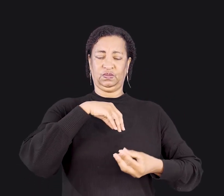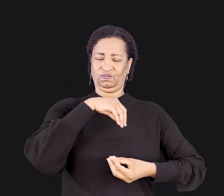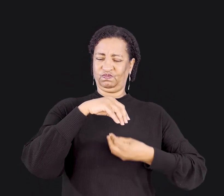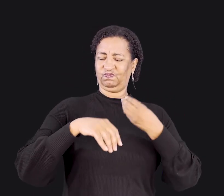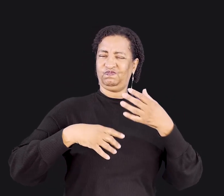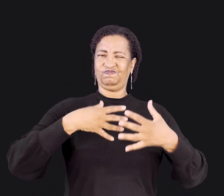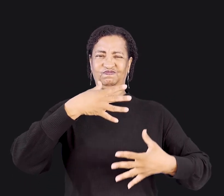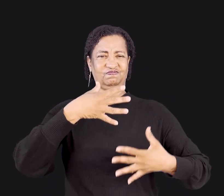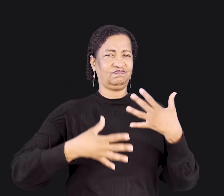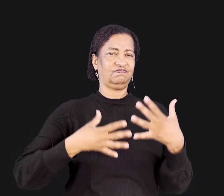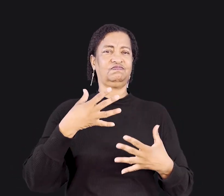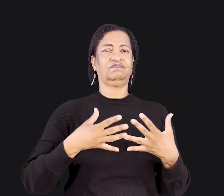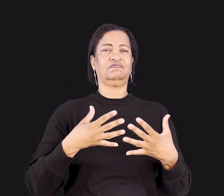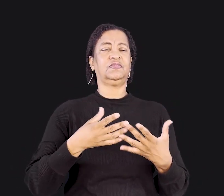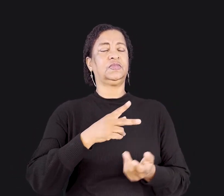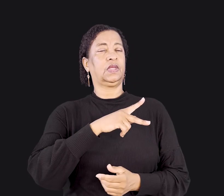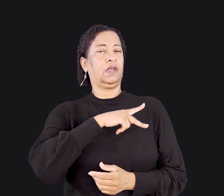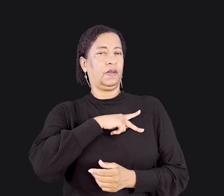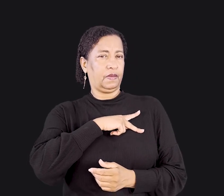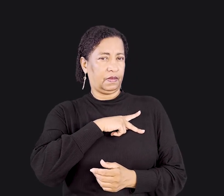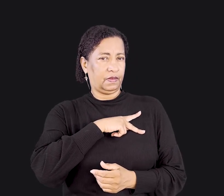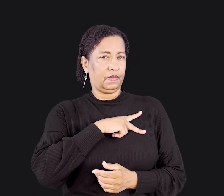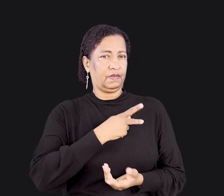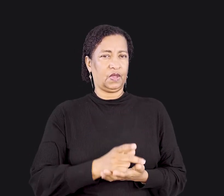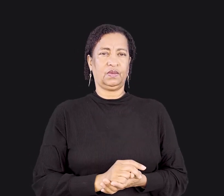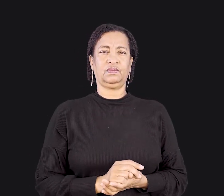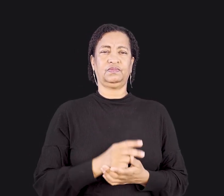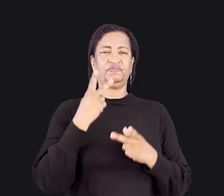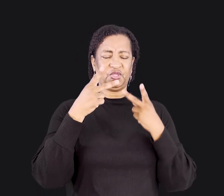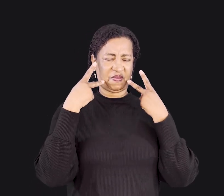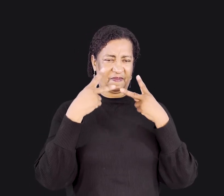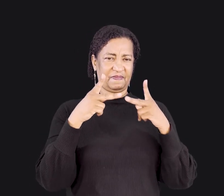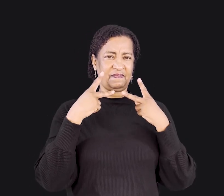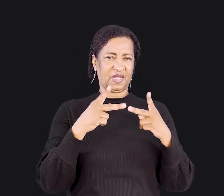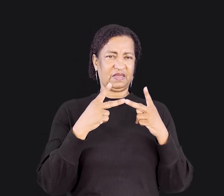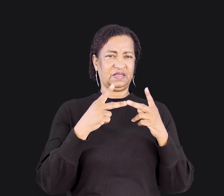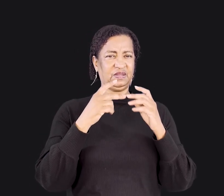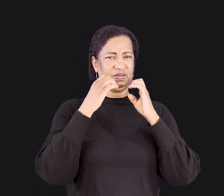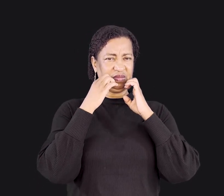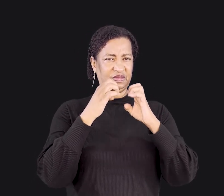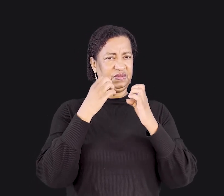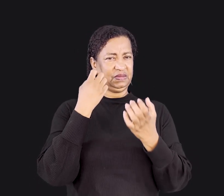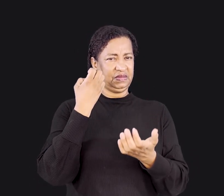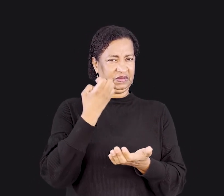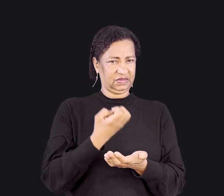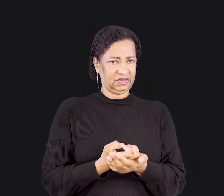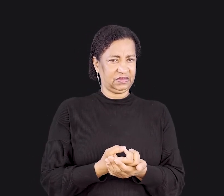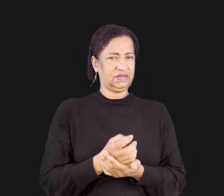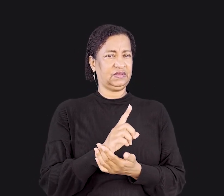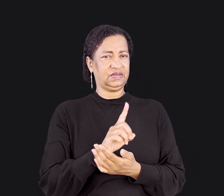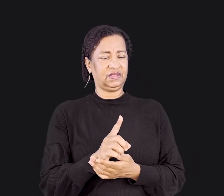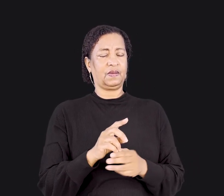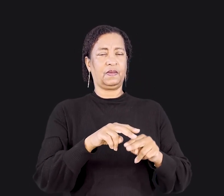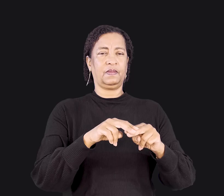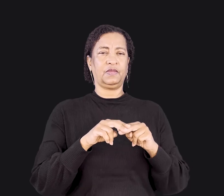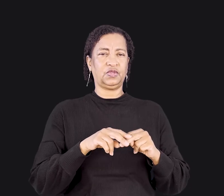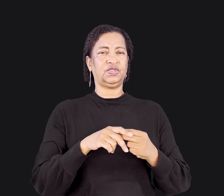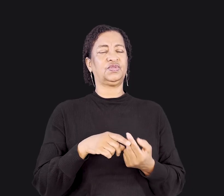deturpado. E para Paulo, aquilo não era a pregação do evangelho. Foi por isso que ele amaldiçoou